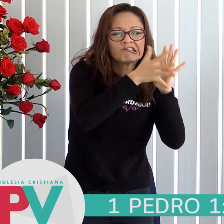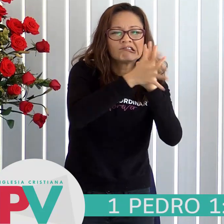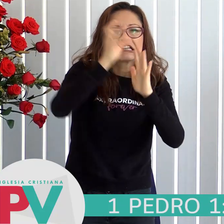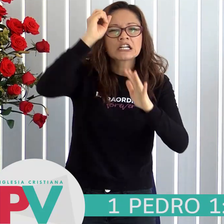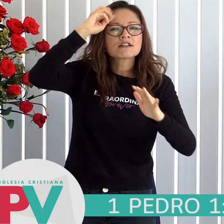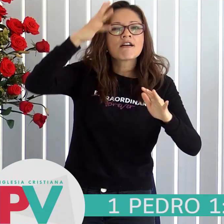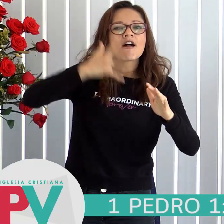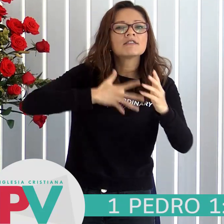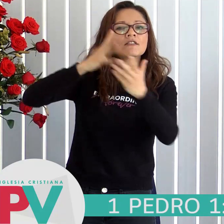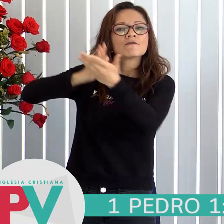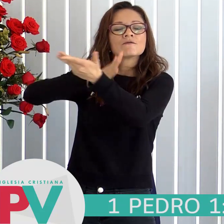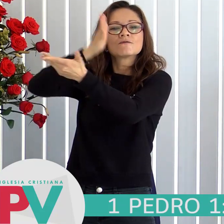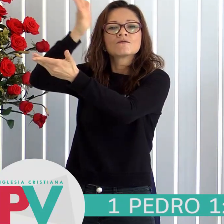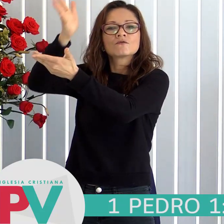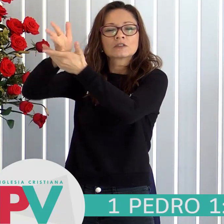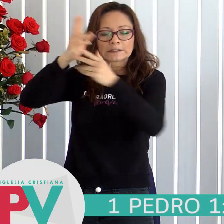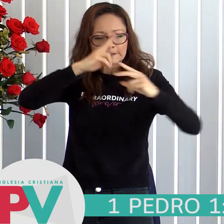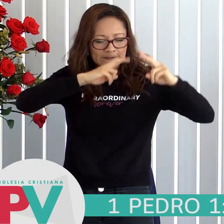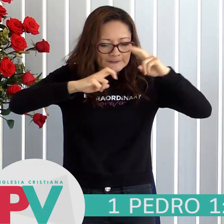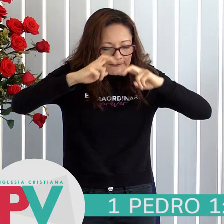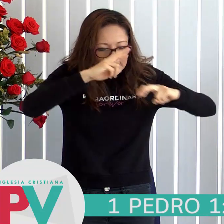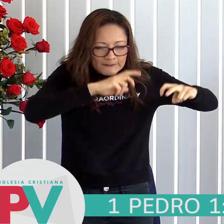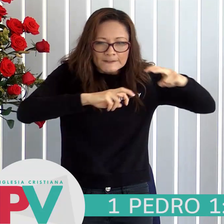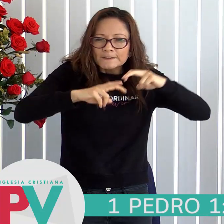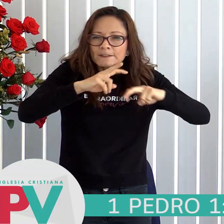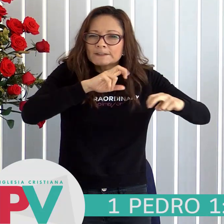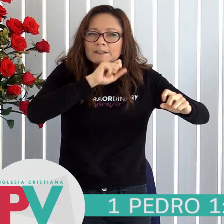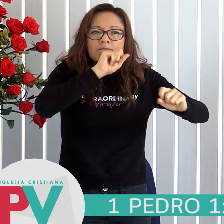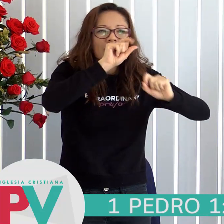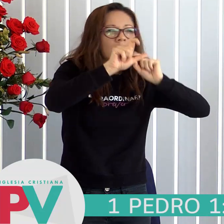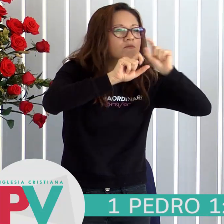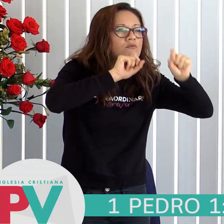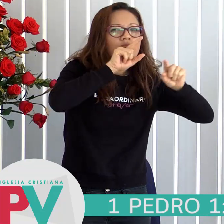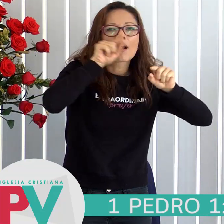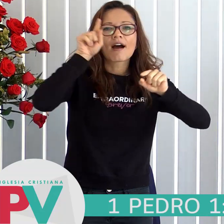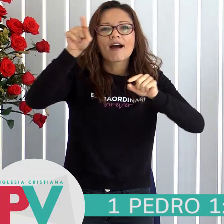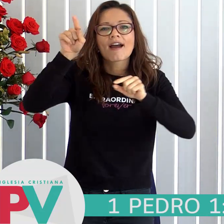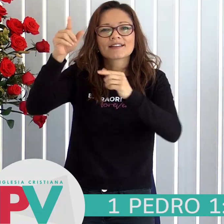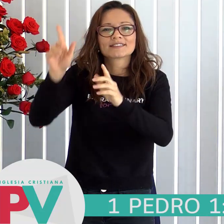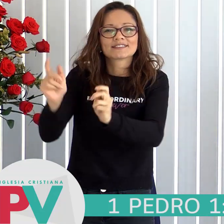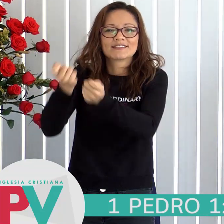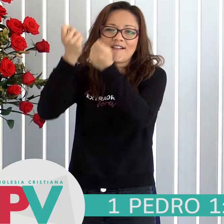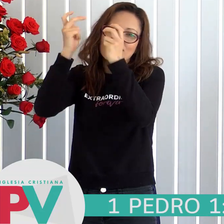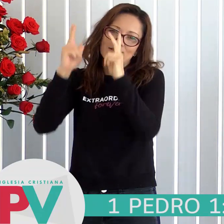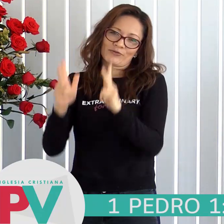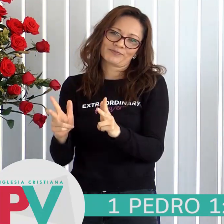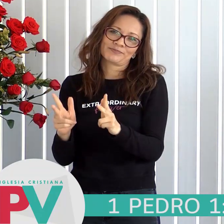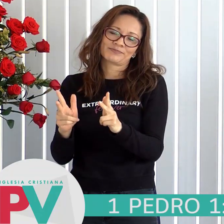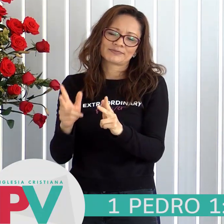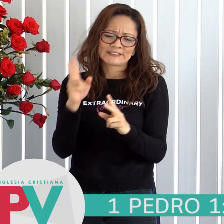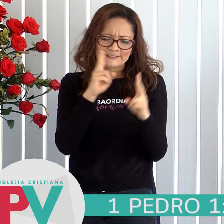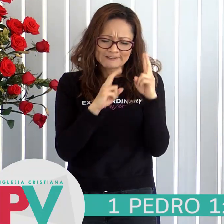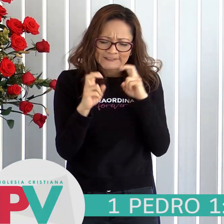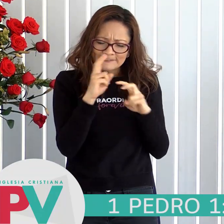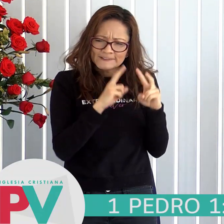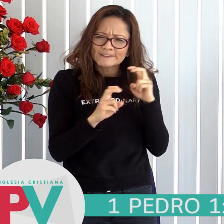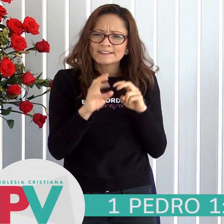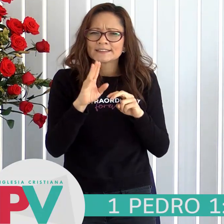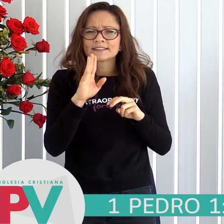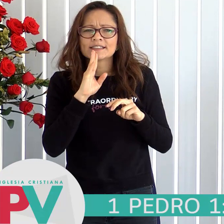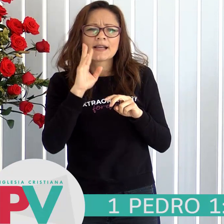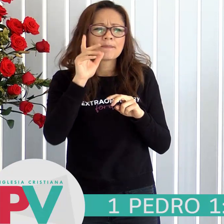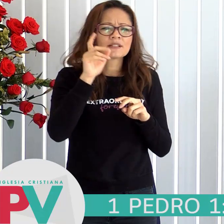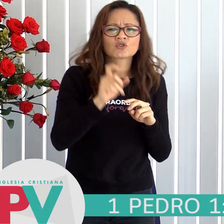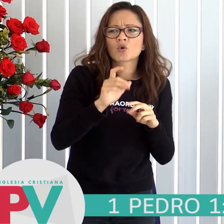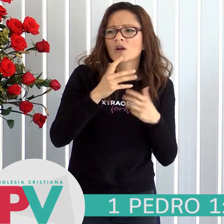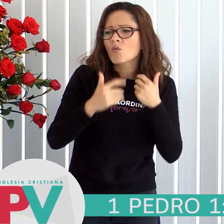vosotros inquirieron y diligentemente indagaron acerca de esta salvación, escudriñando qué persona